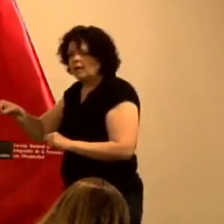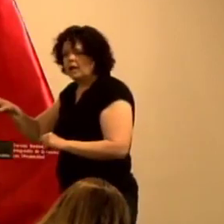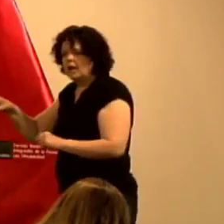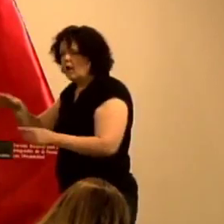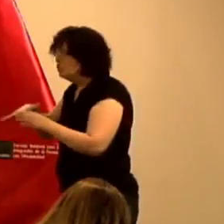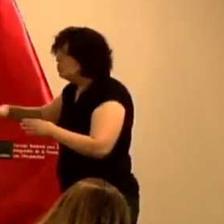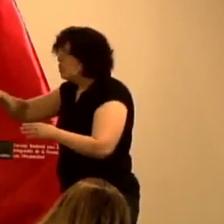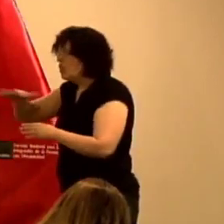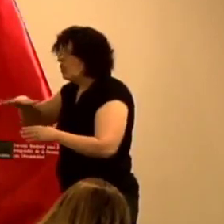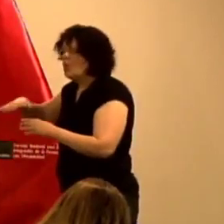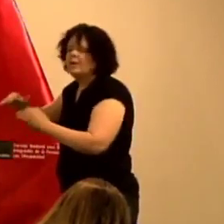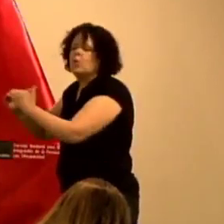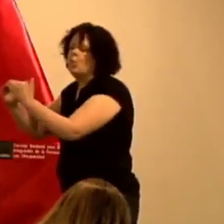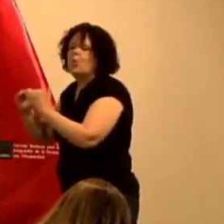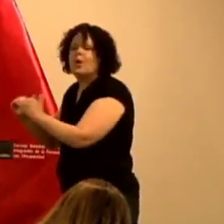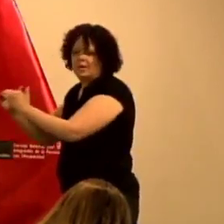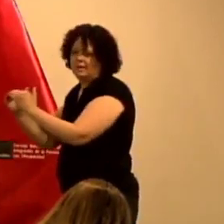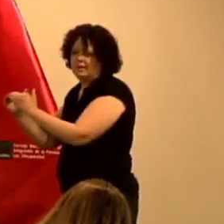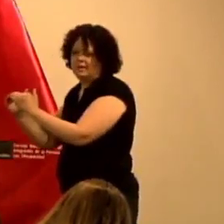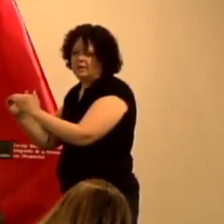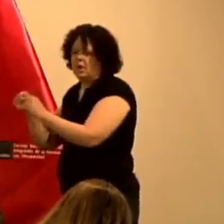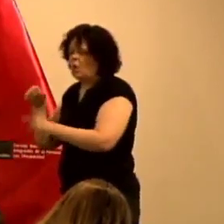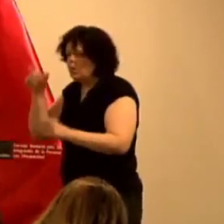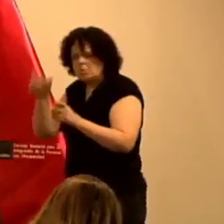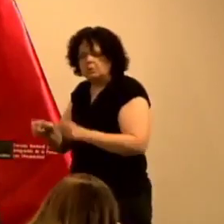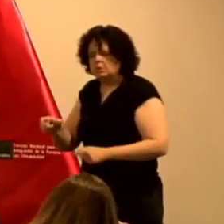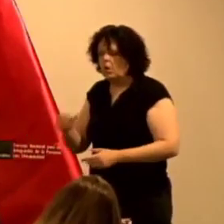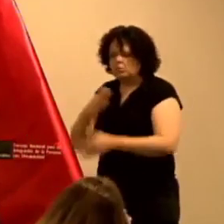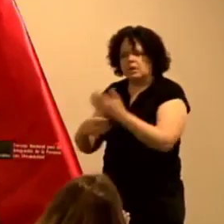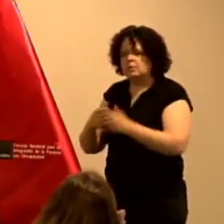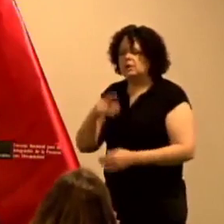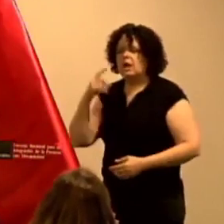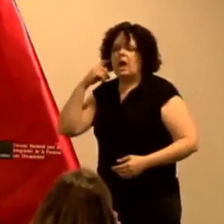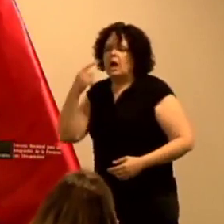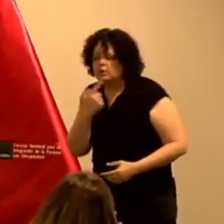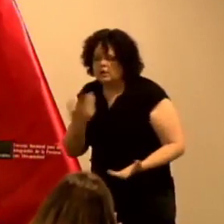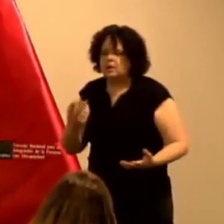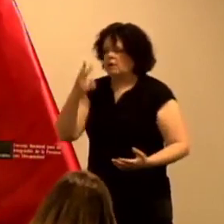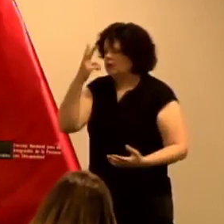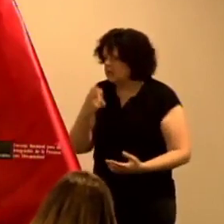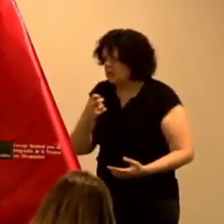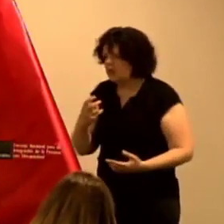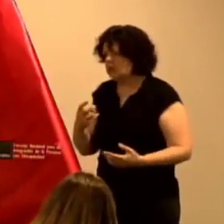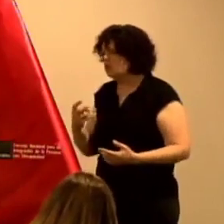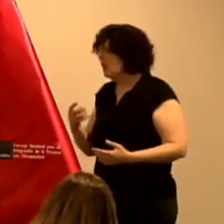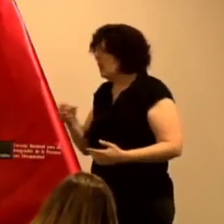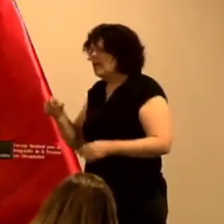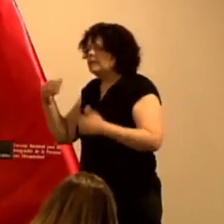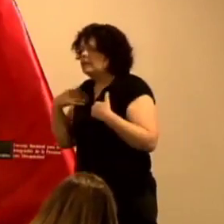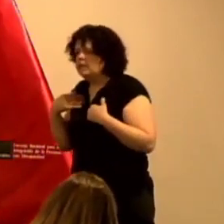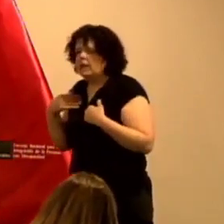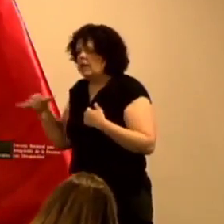lugar. Una persona con discapacidad auditiva, física, lo que fuera, es igual, tiene las mismas necesidades,